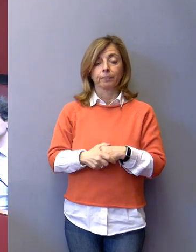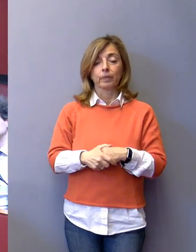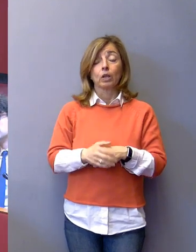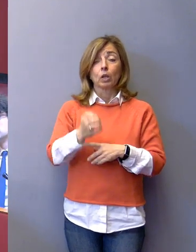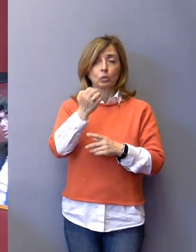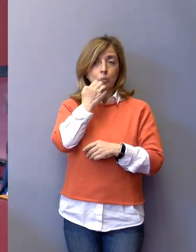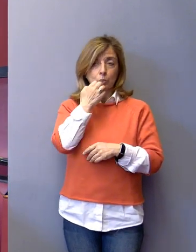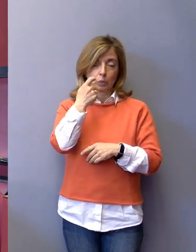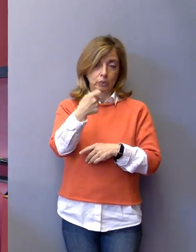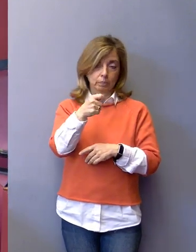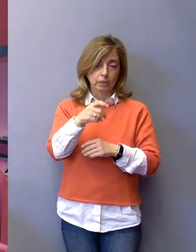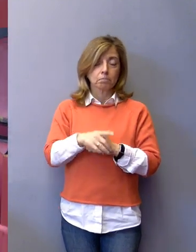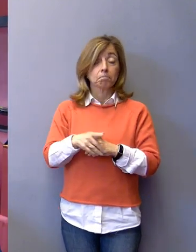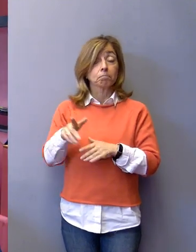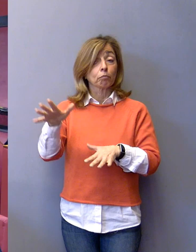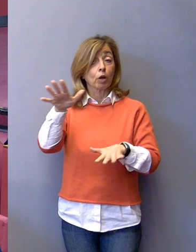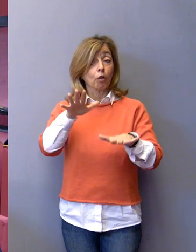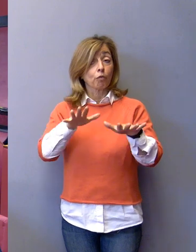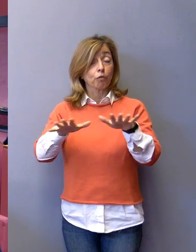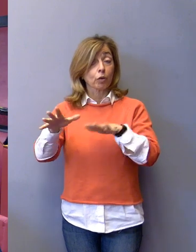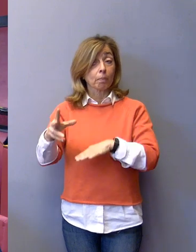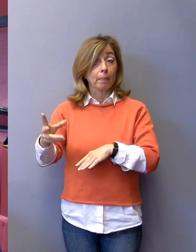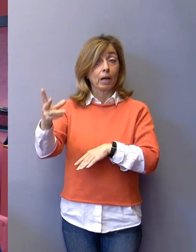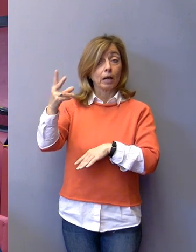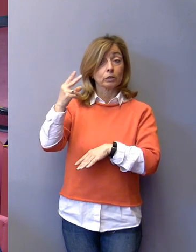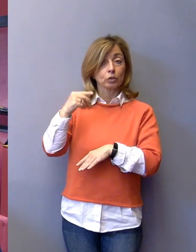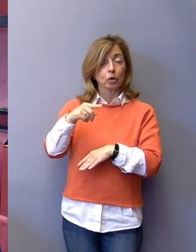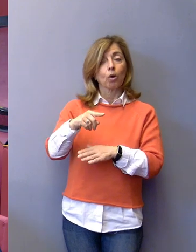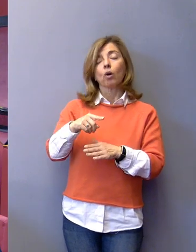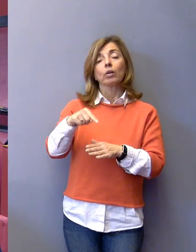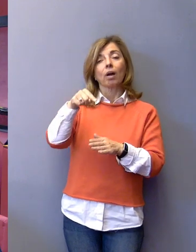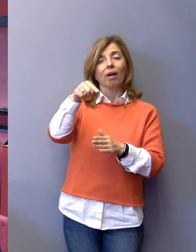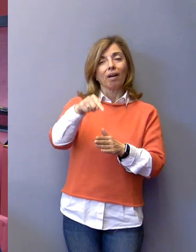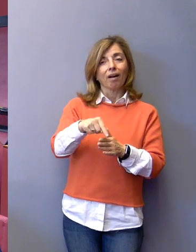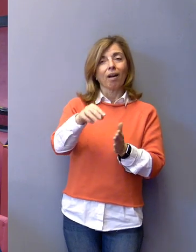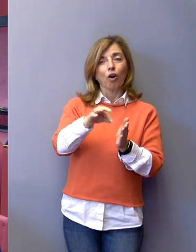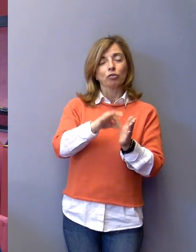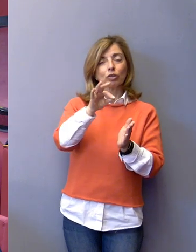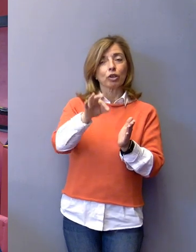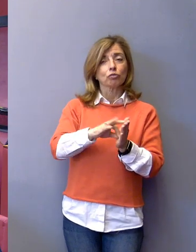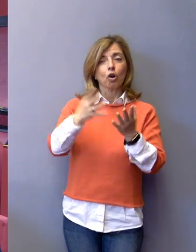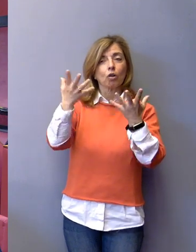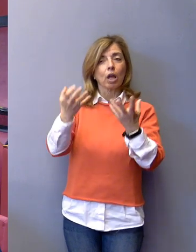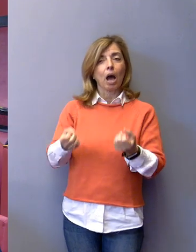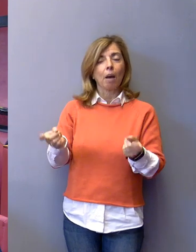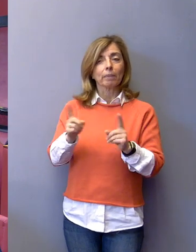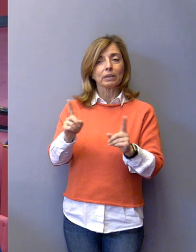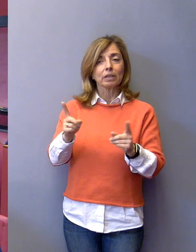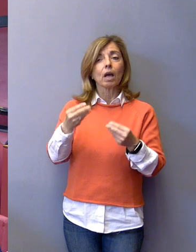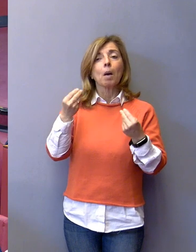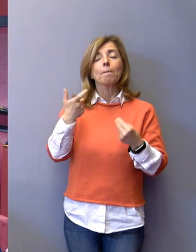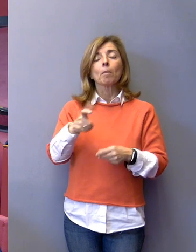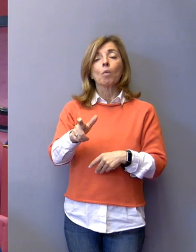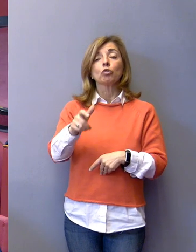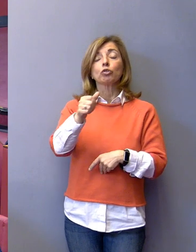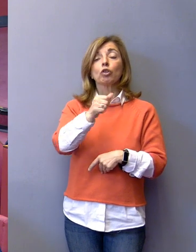mi era arrivata appunto informazioni che era dichiarato inammissibile per il fatto che si ritenesse che il parere non è obbligatorio da parte del